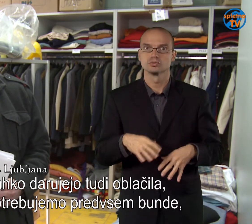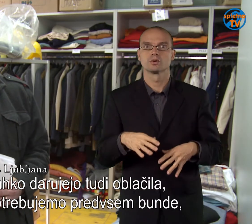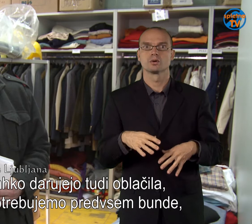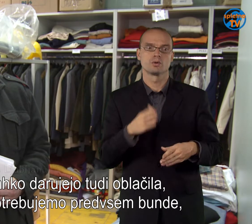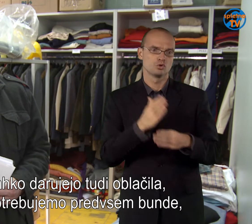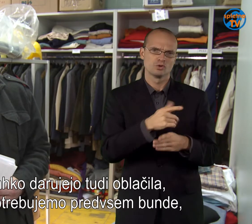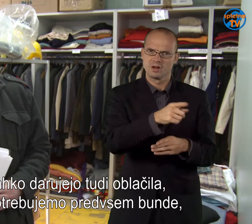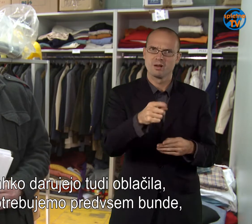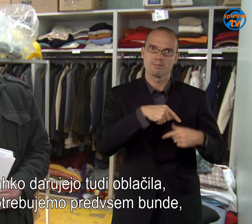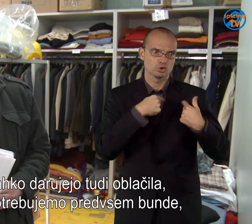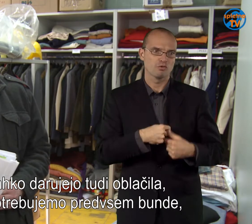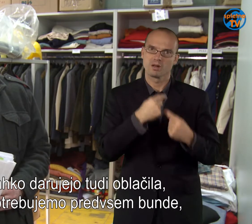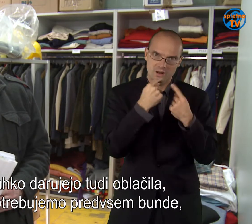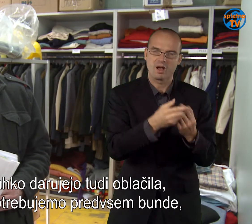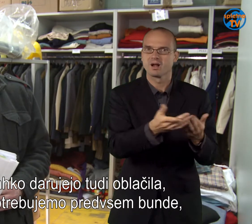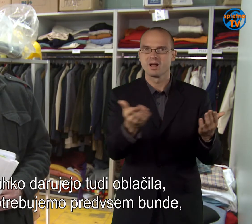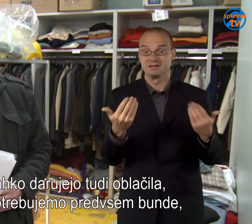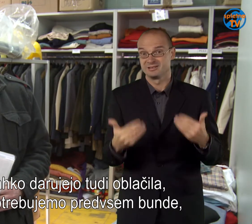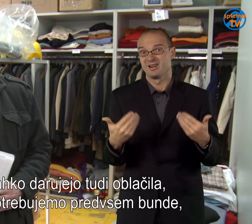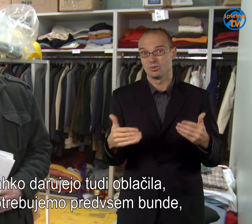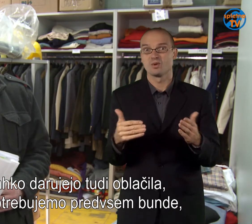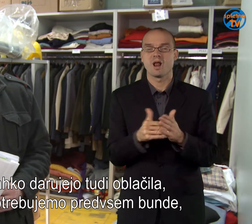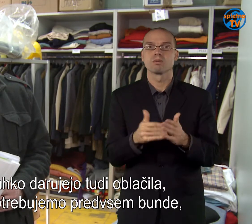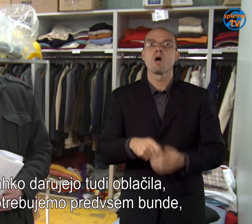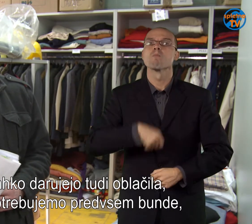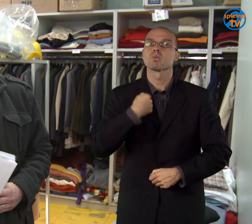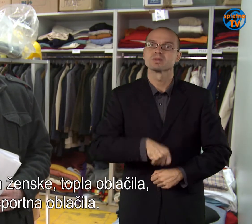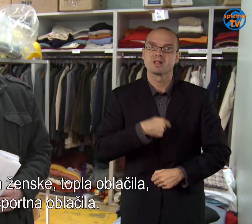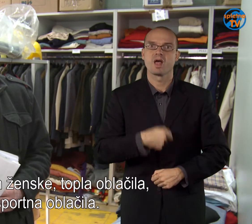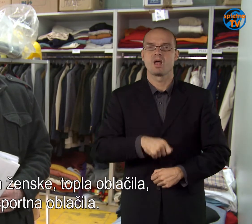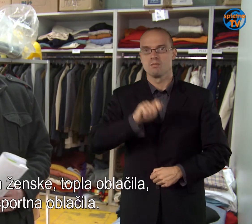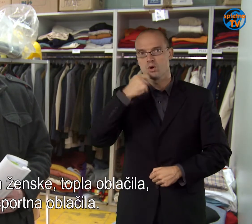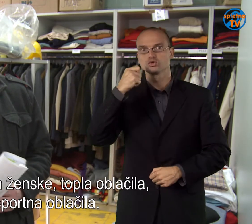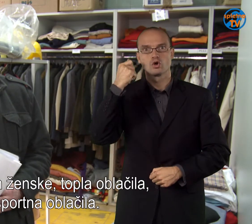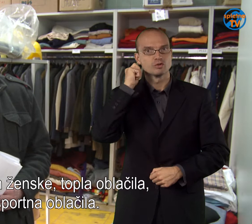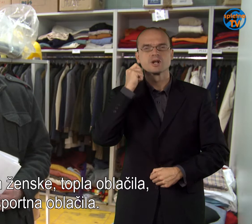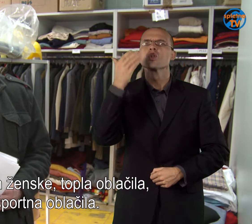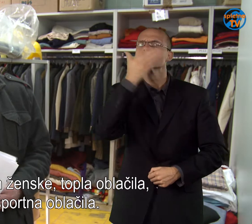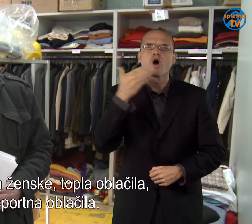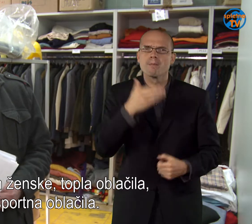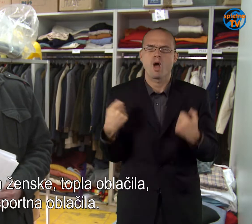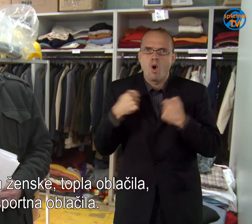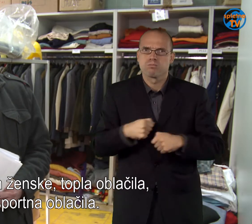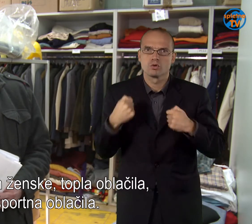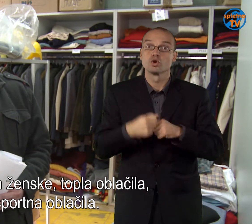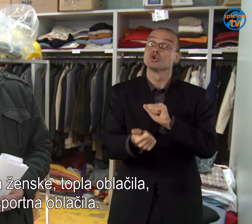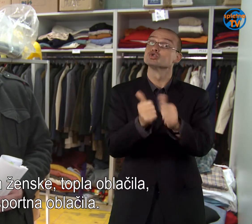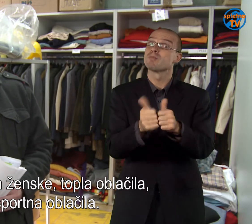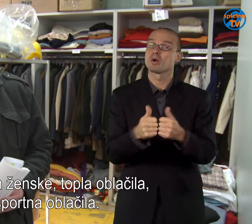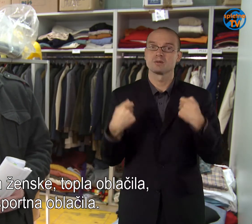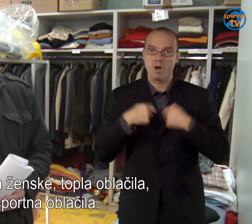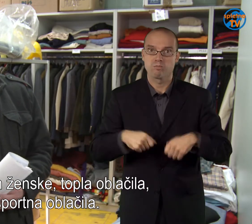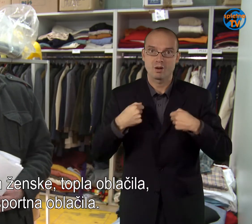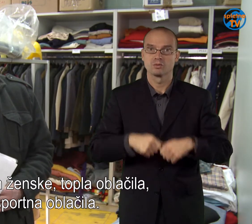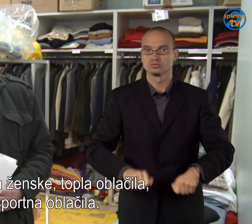govorili s prostovoljkami, potrebujemo zdaj v tem času predvsem bunde, moške, ženske, topla oblačila, športna